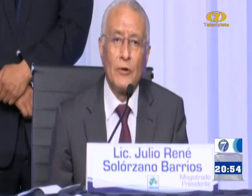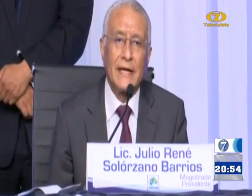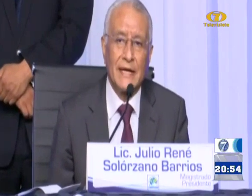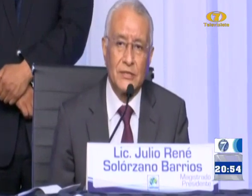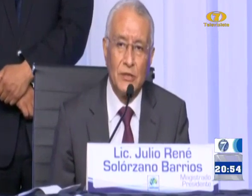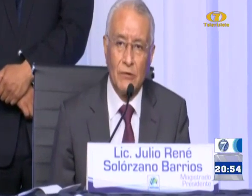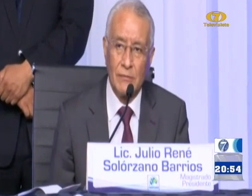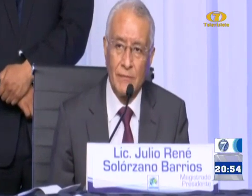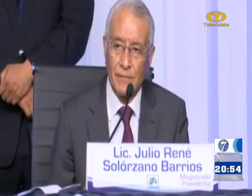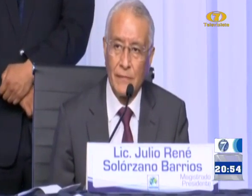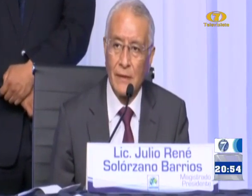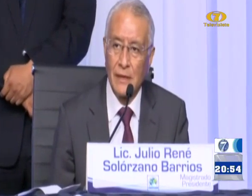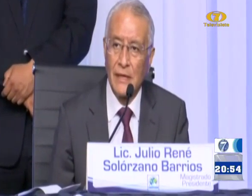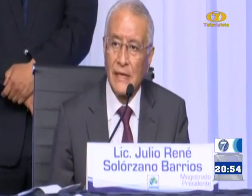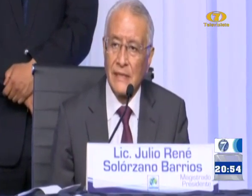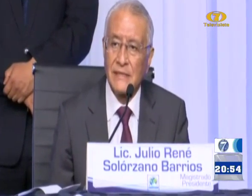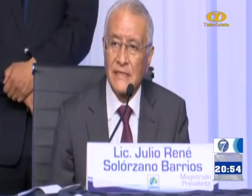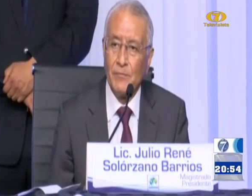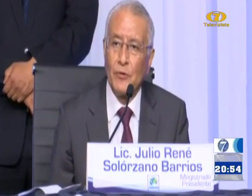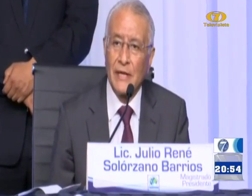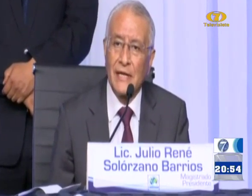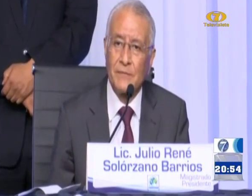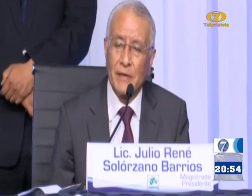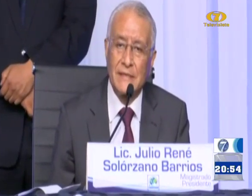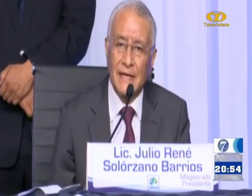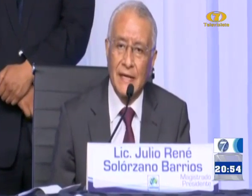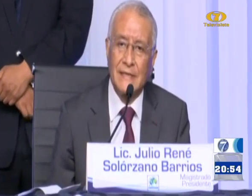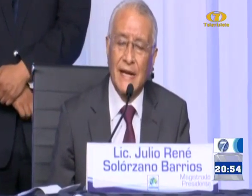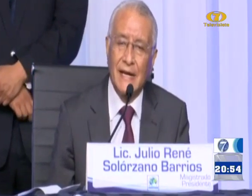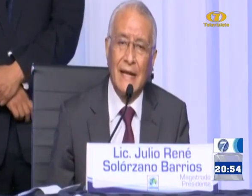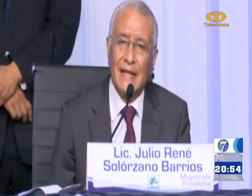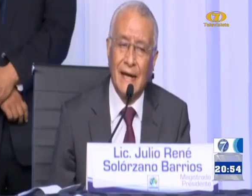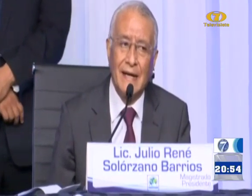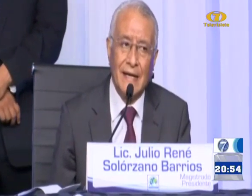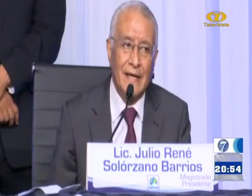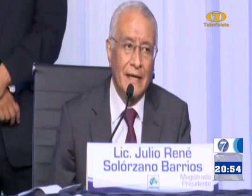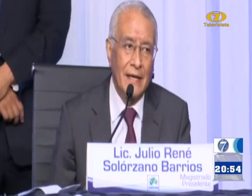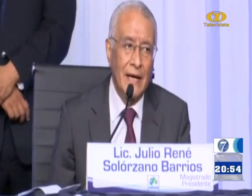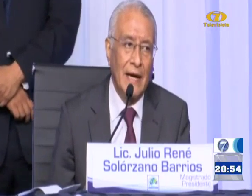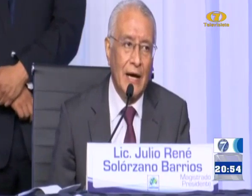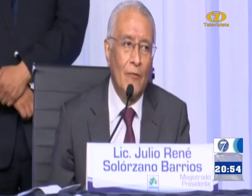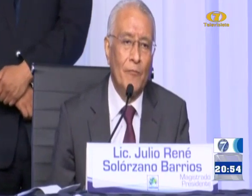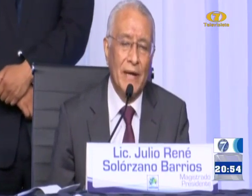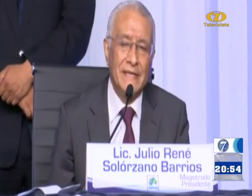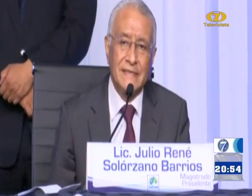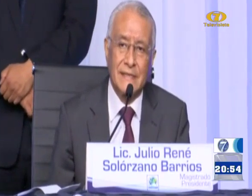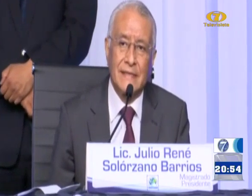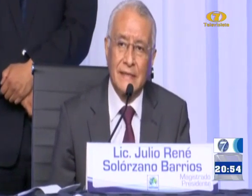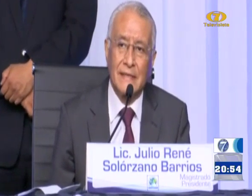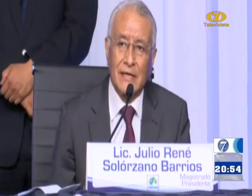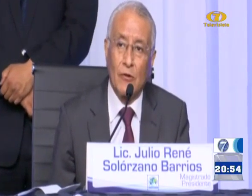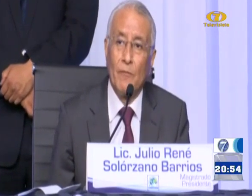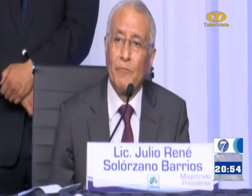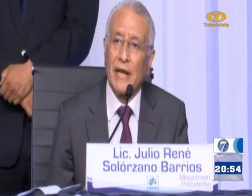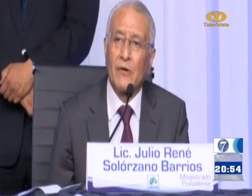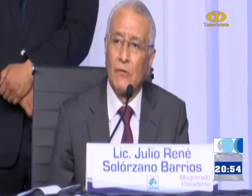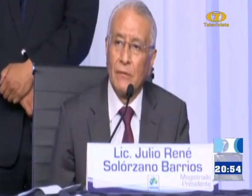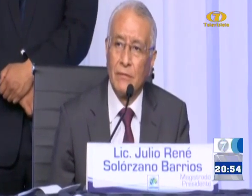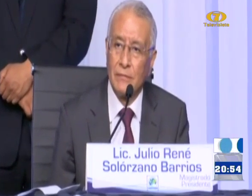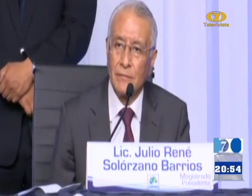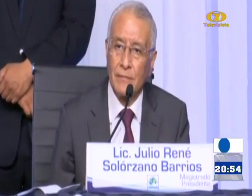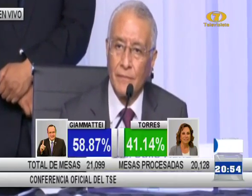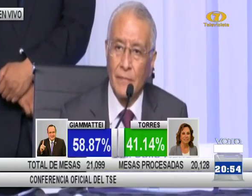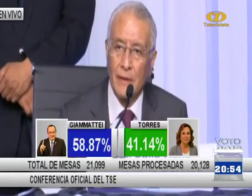Sin comunicación, sin poder expresar y trasladarle a un país